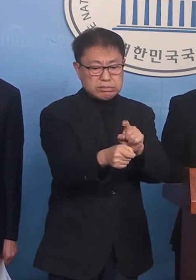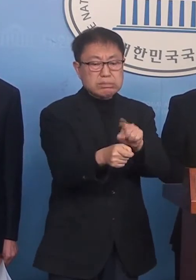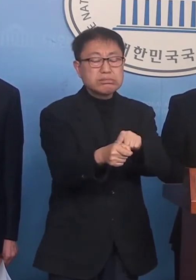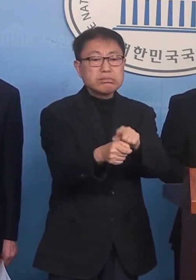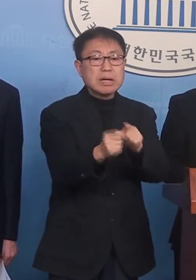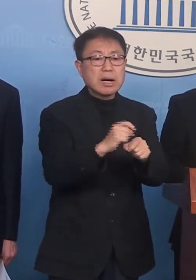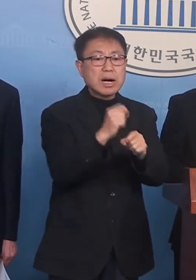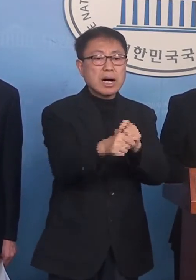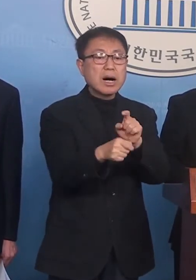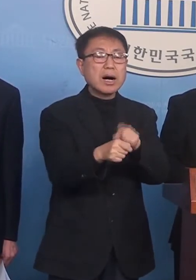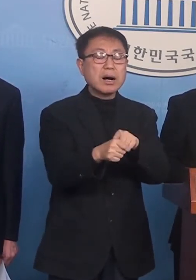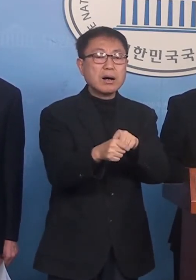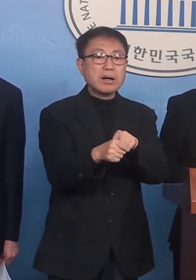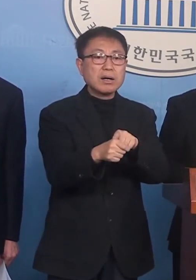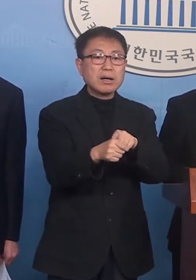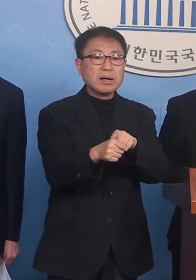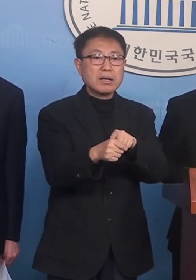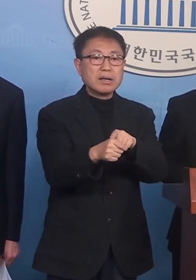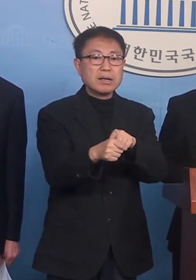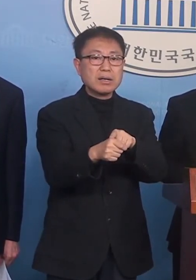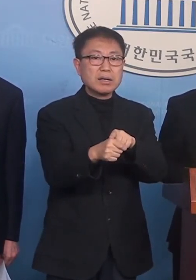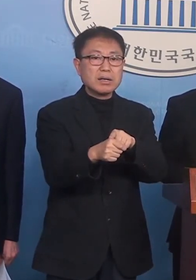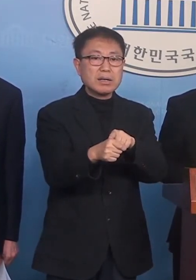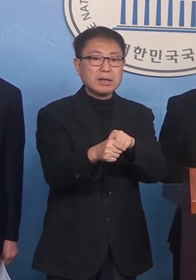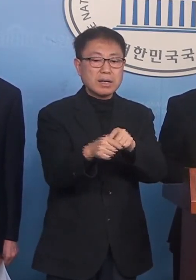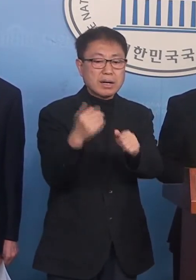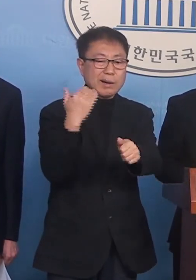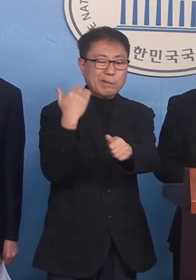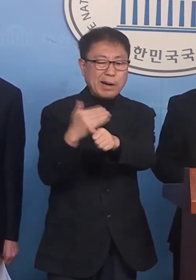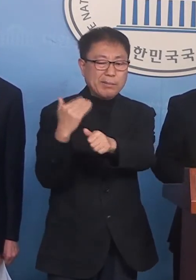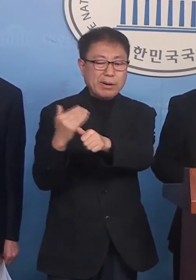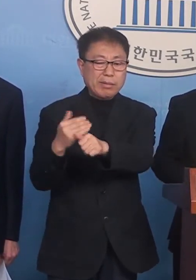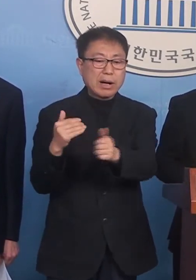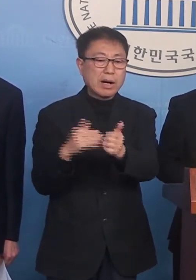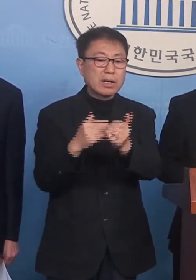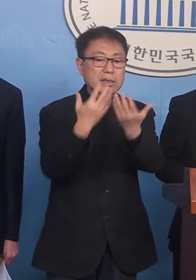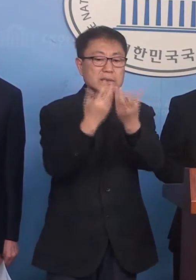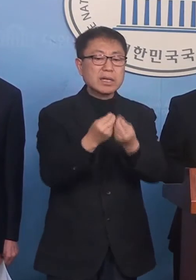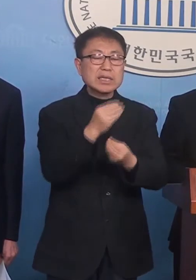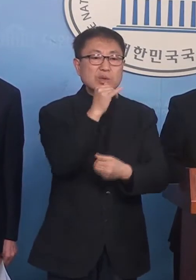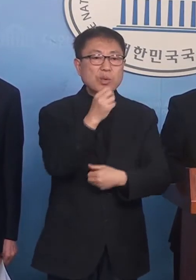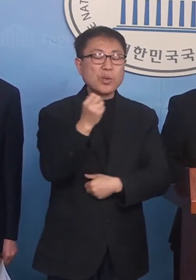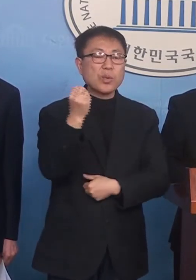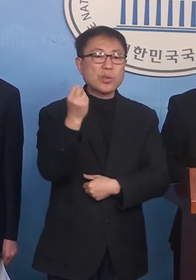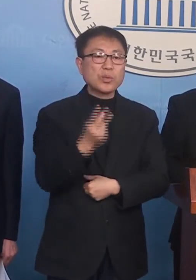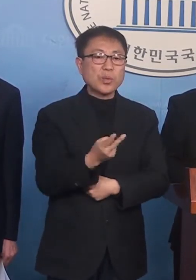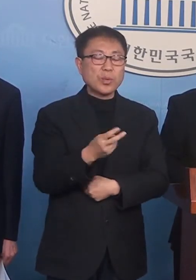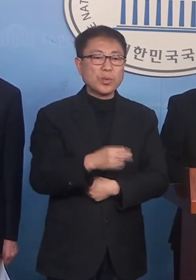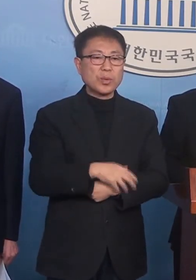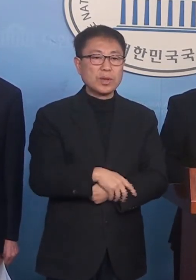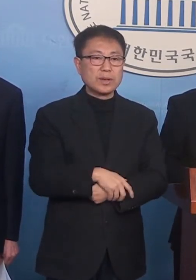내세워 두 번에 걸쳐 정리해고를 한 사례도 있고,